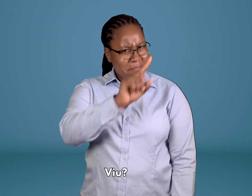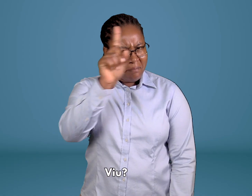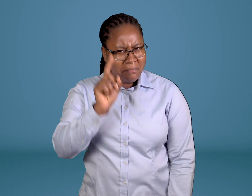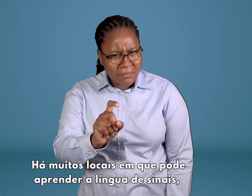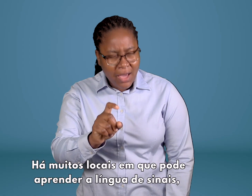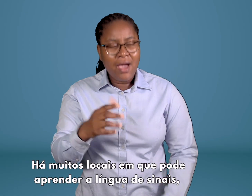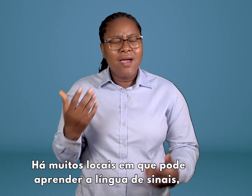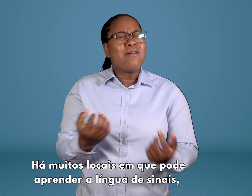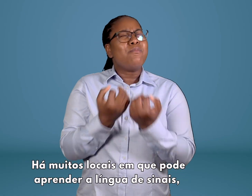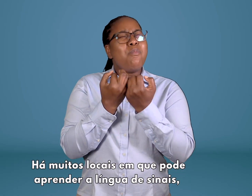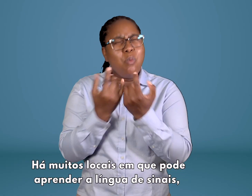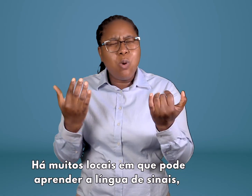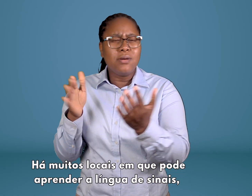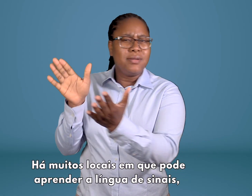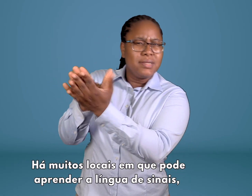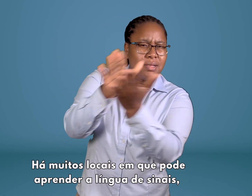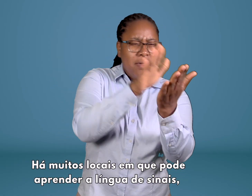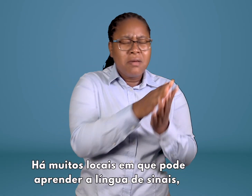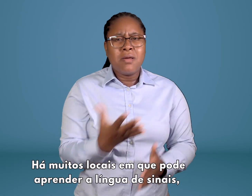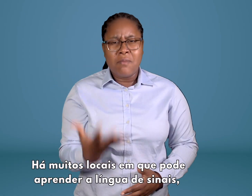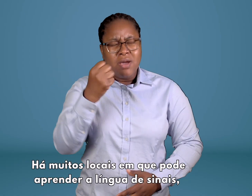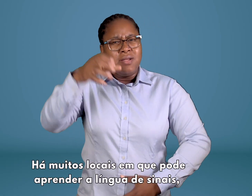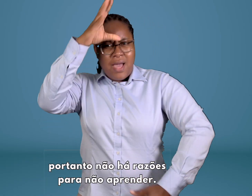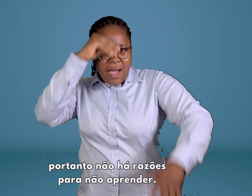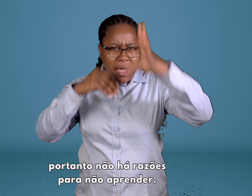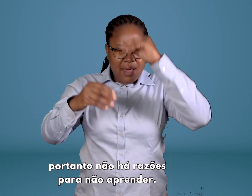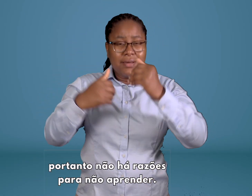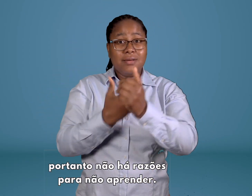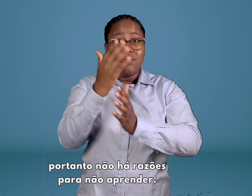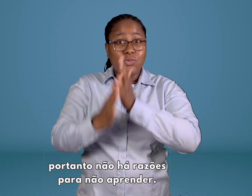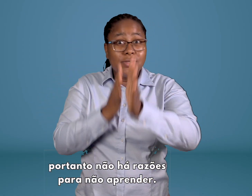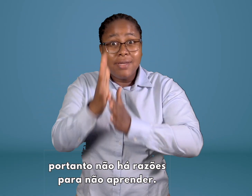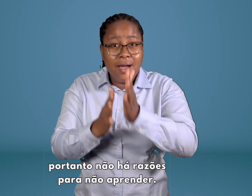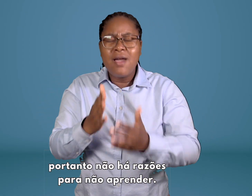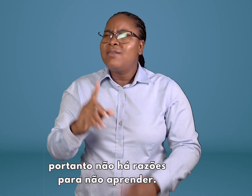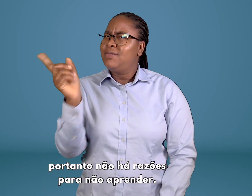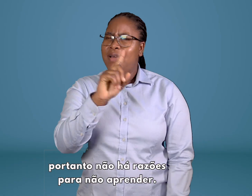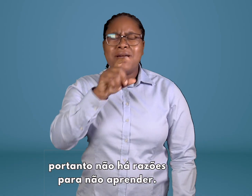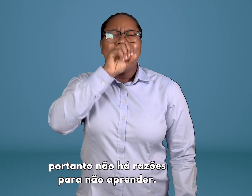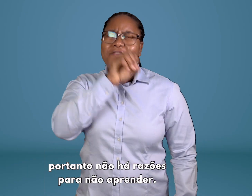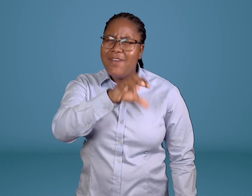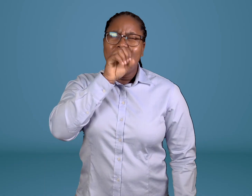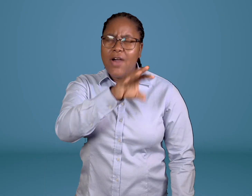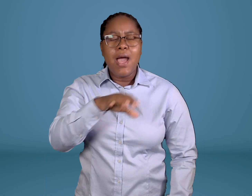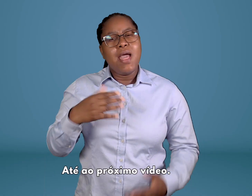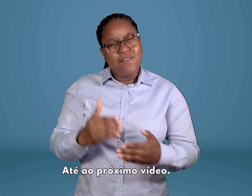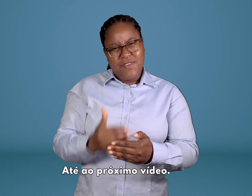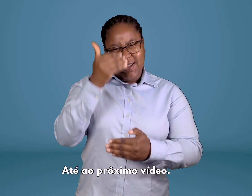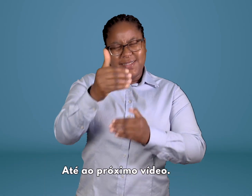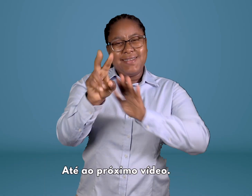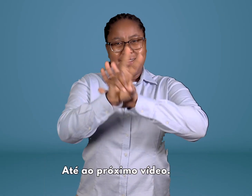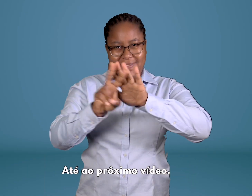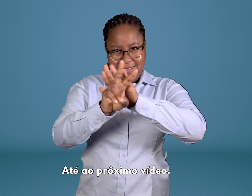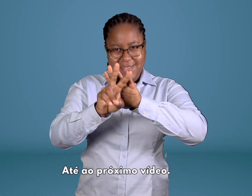Viu? Há muitos locais em que pode aprender a língua de sinais, portanto, não há razões para não aprender.